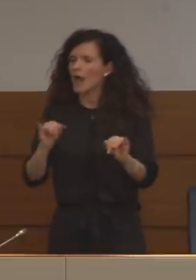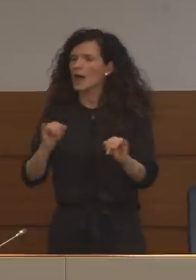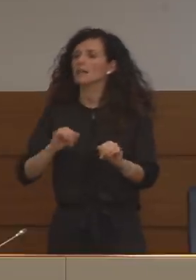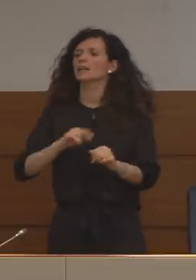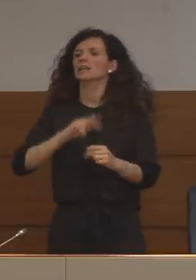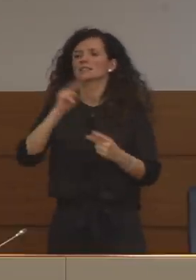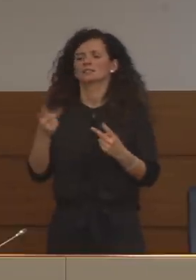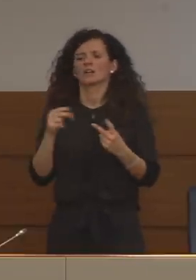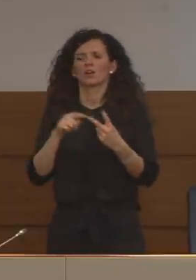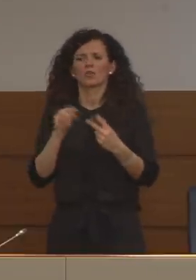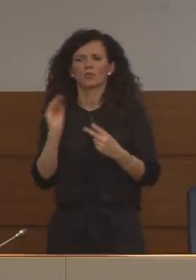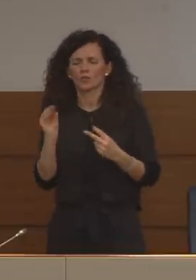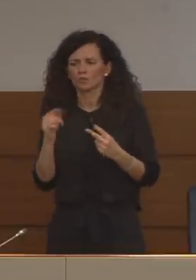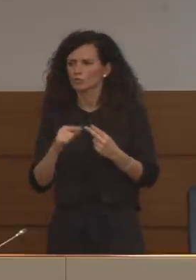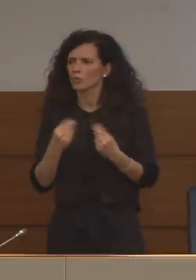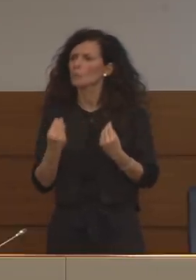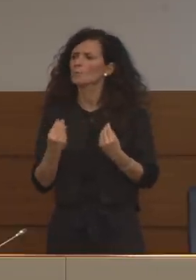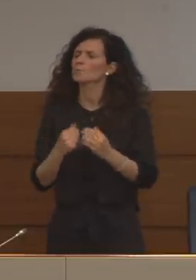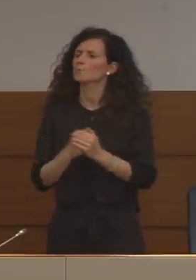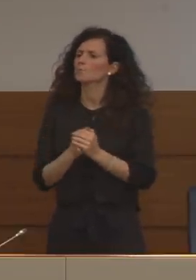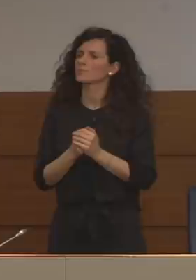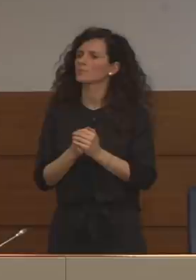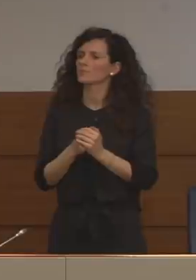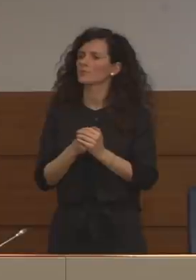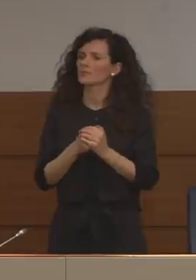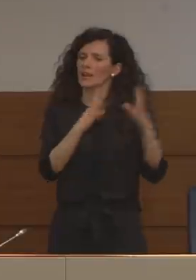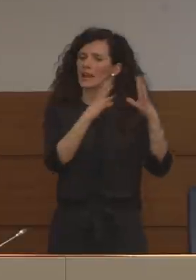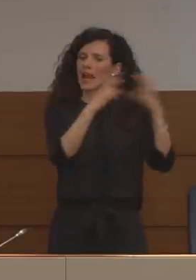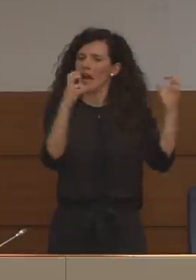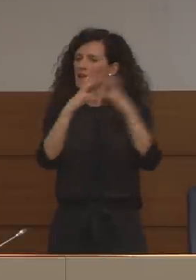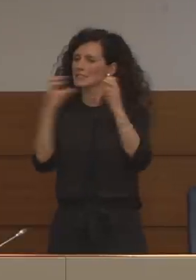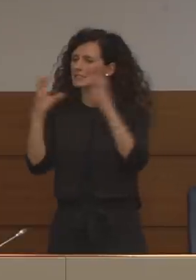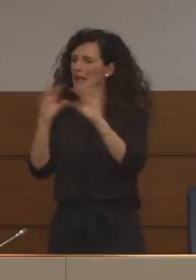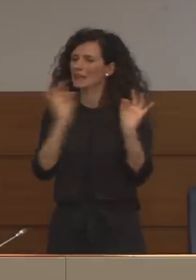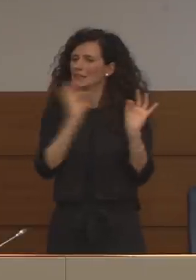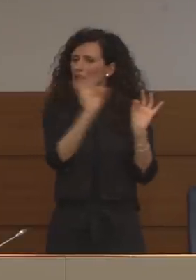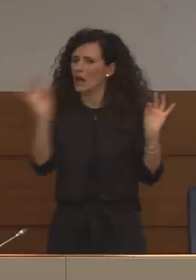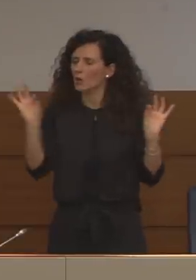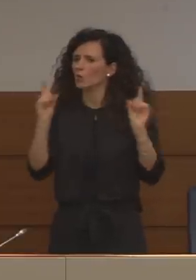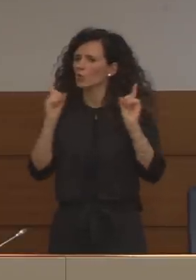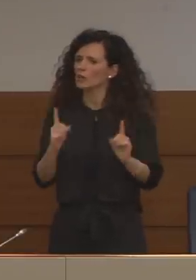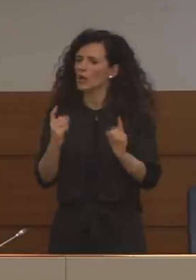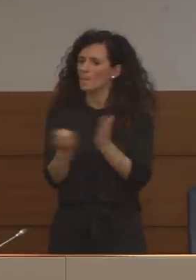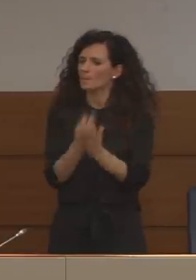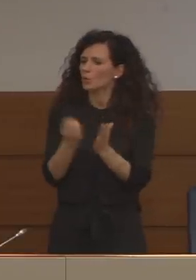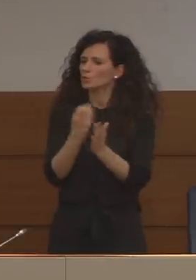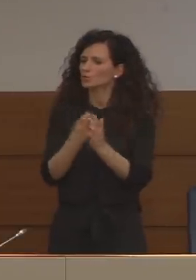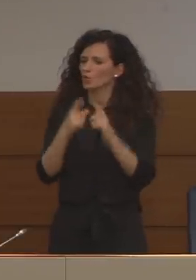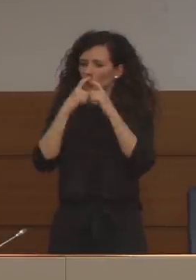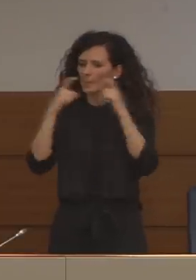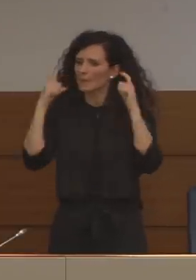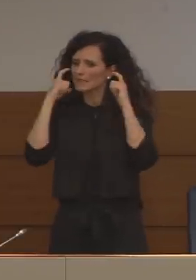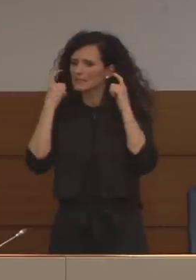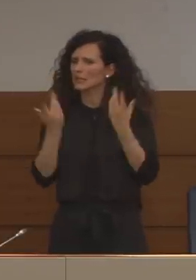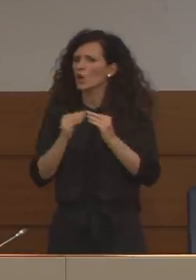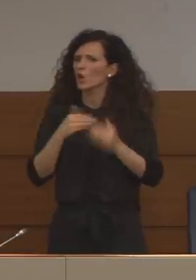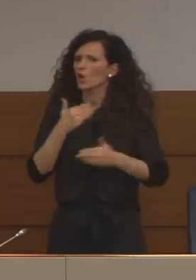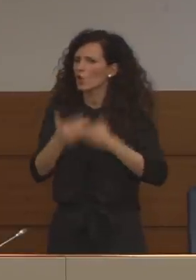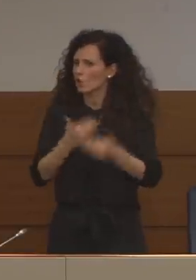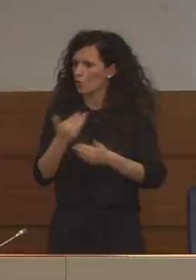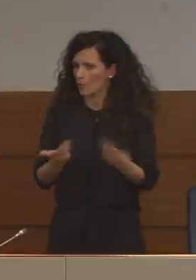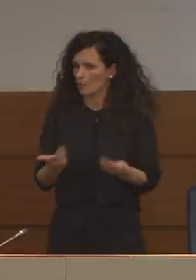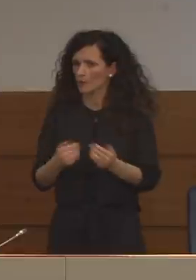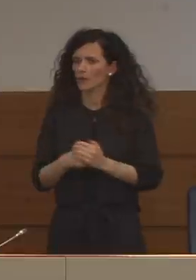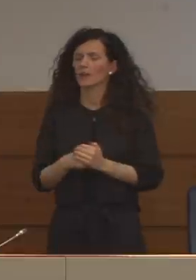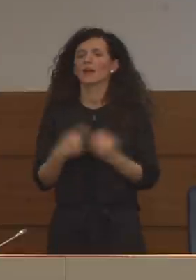la rigenerazione di alcune aziende di alcune imprese rispetto alla produzione di mascherine una domanda che volevo fare invece